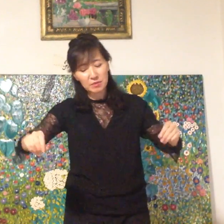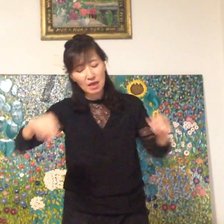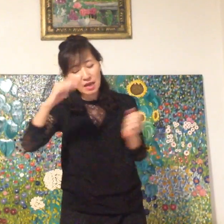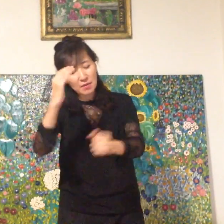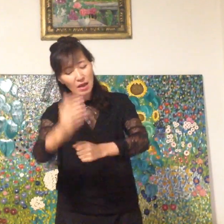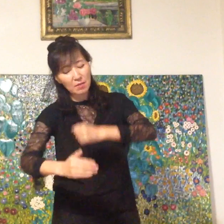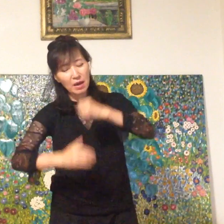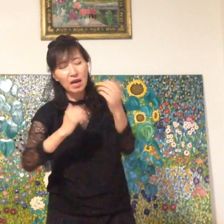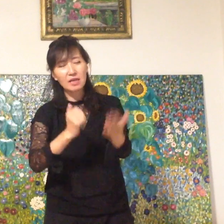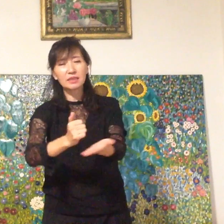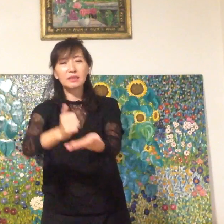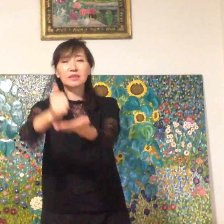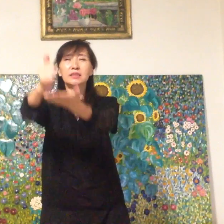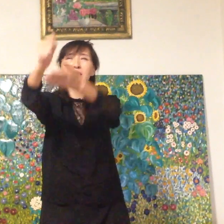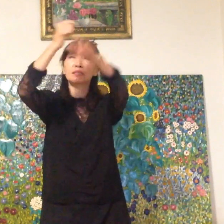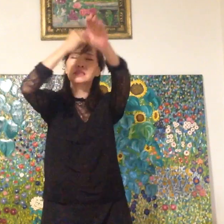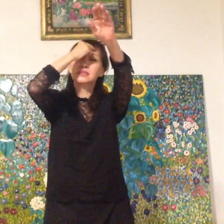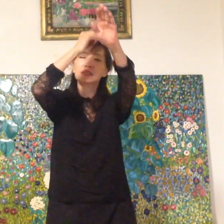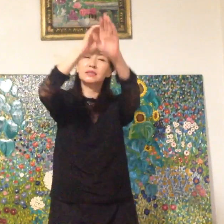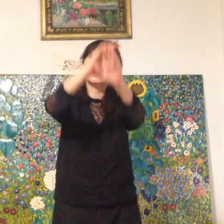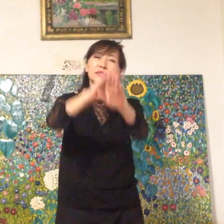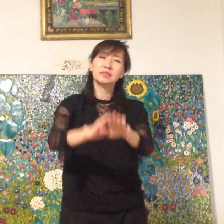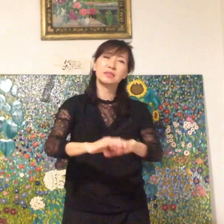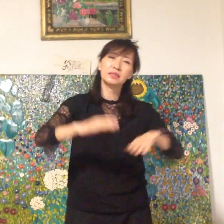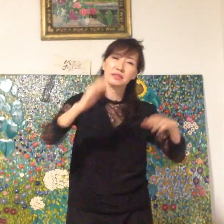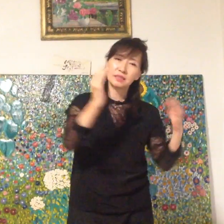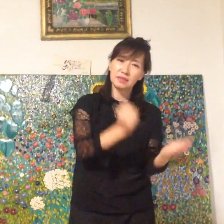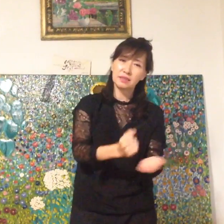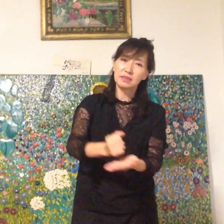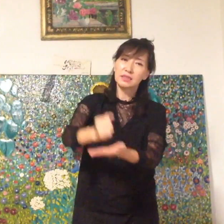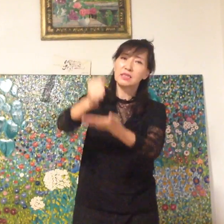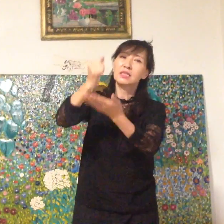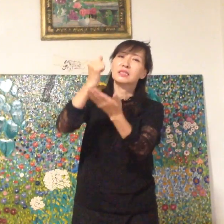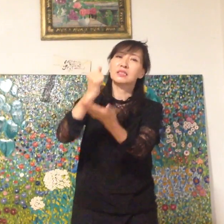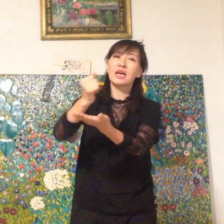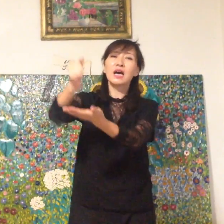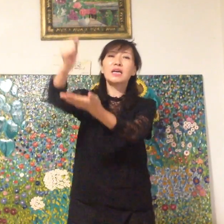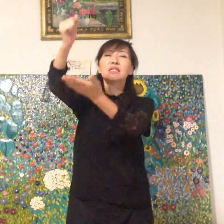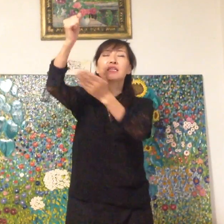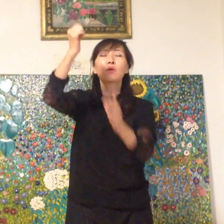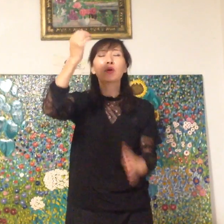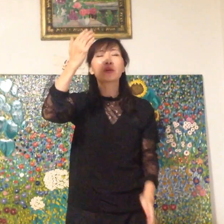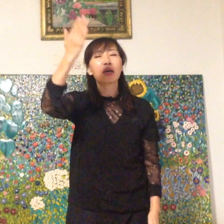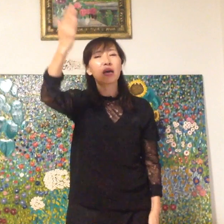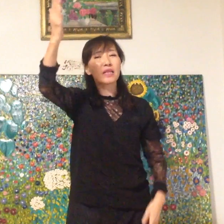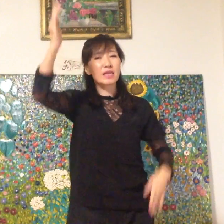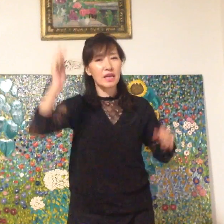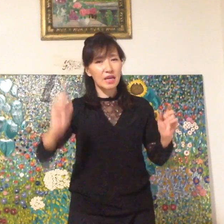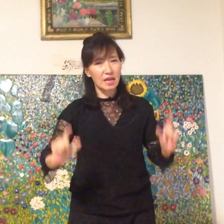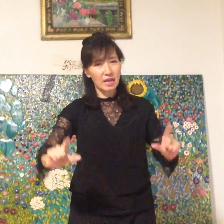예배받은 그날을 보도하네